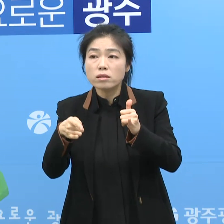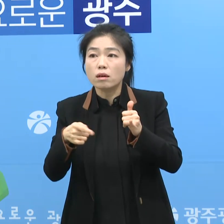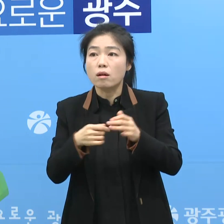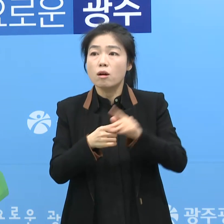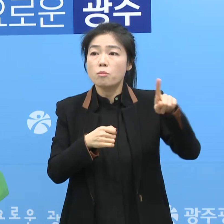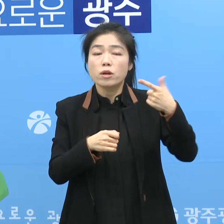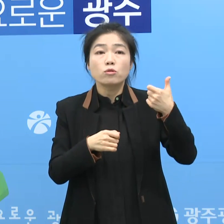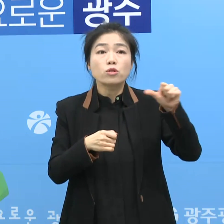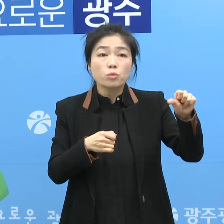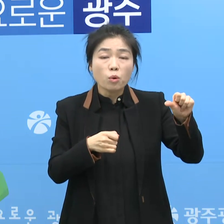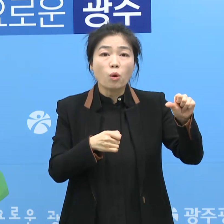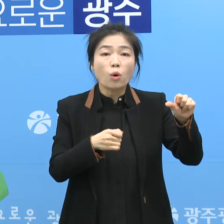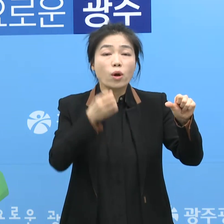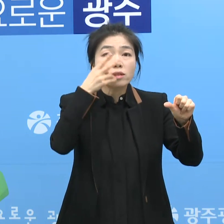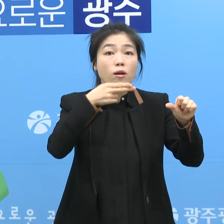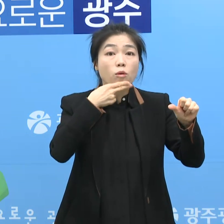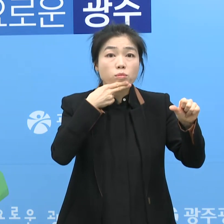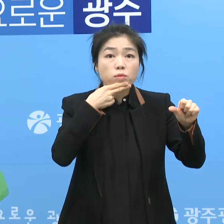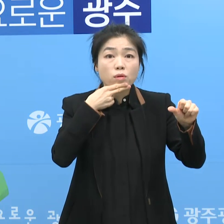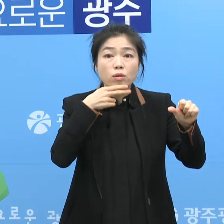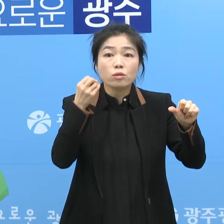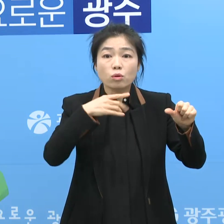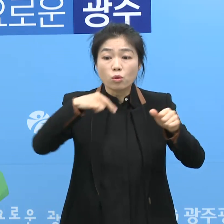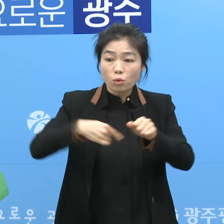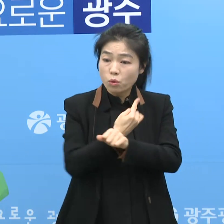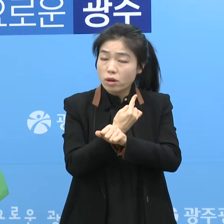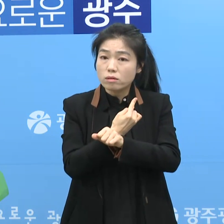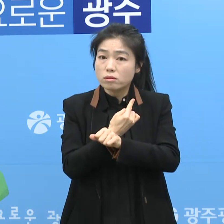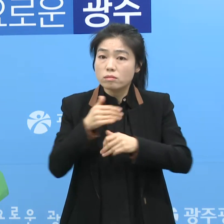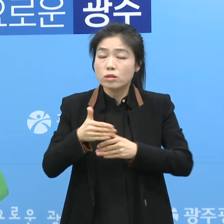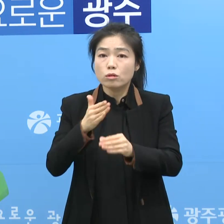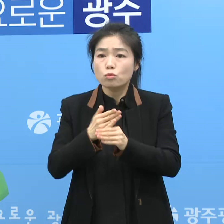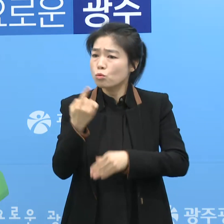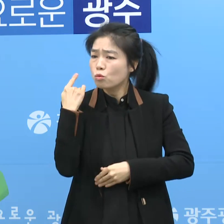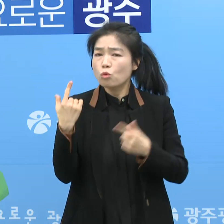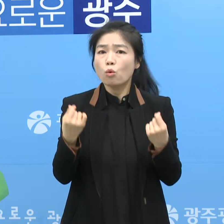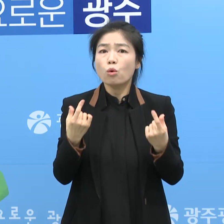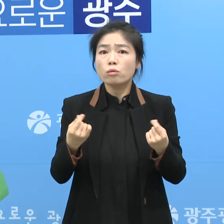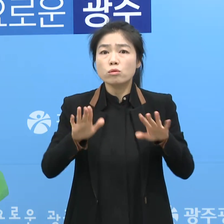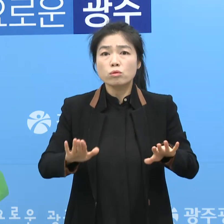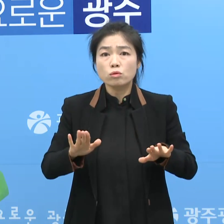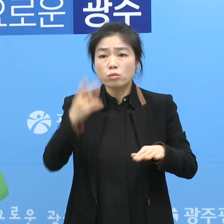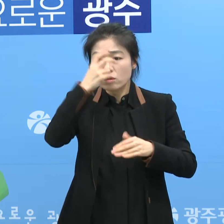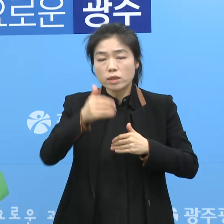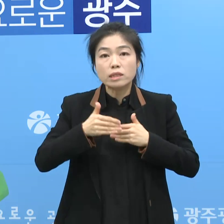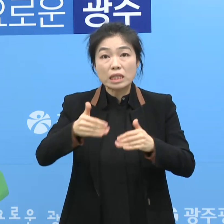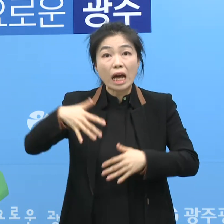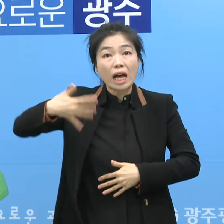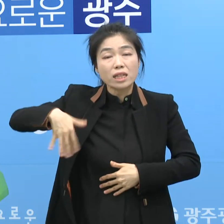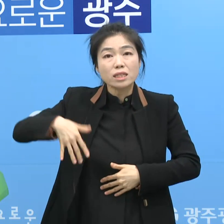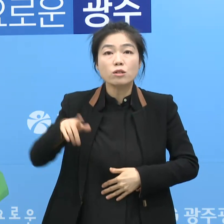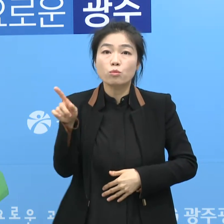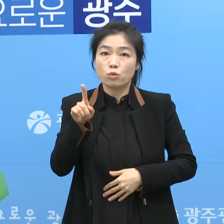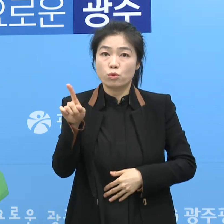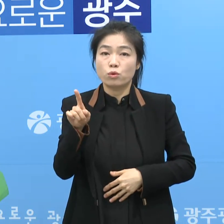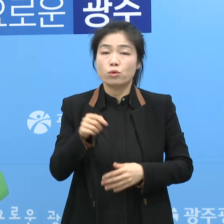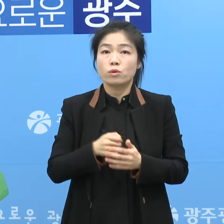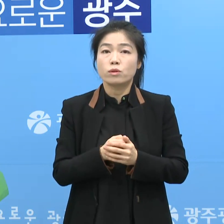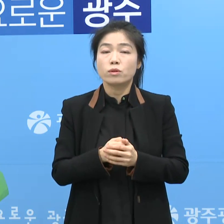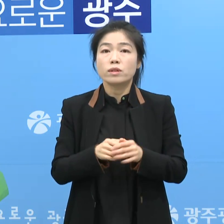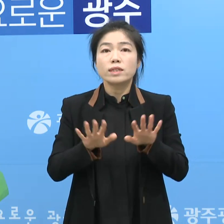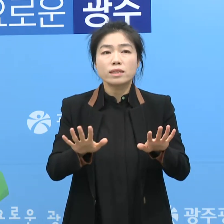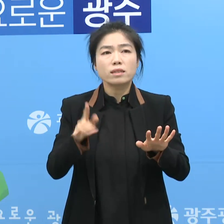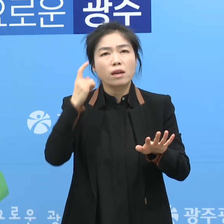음성, 검사 나머지 진행 중, 이건 어제랑 자료 똑같은데 이게 검사가 더 진행이 안 된 건지 좀 이 상황을 설명해 주십시오.